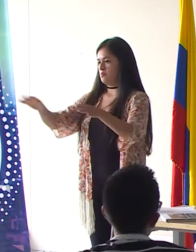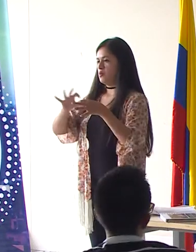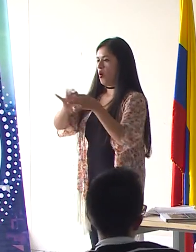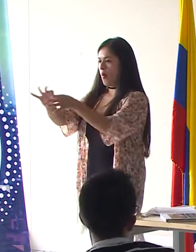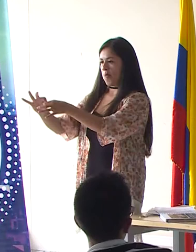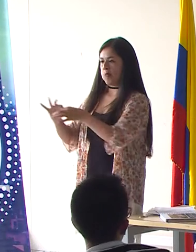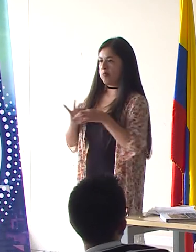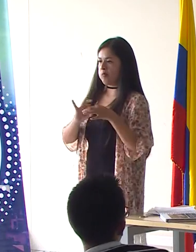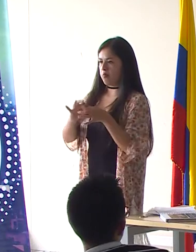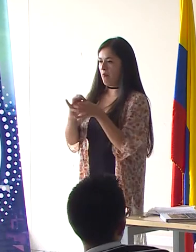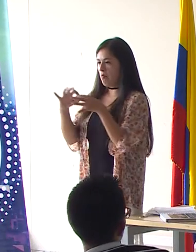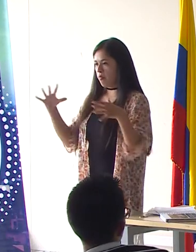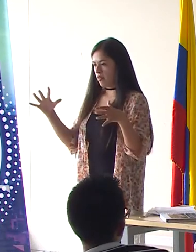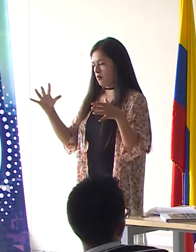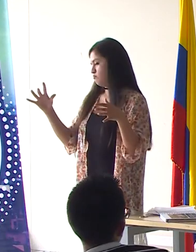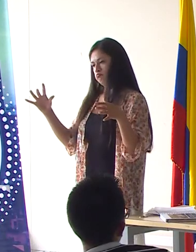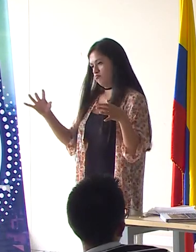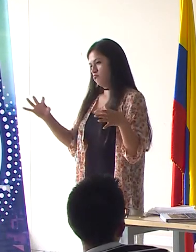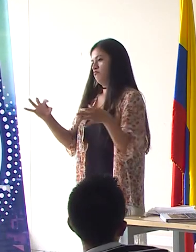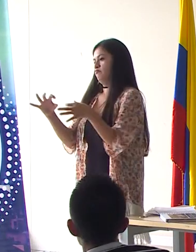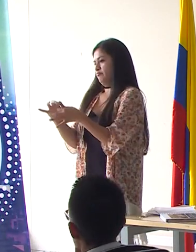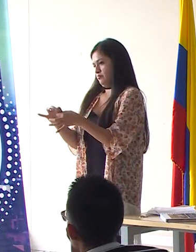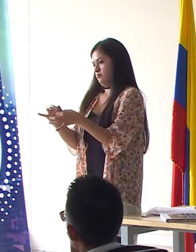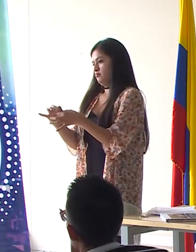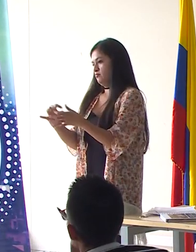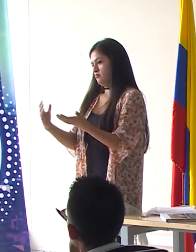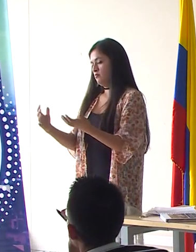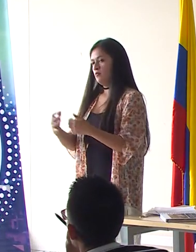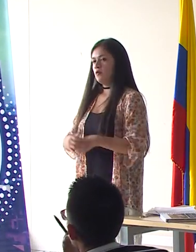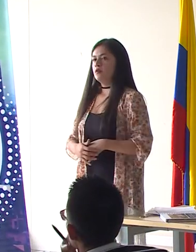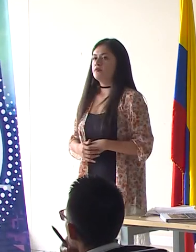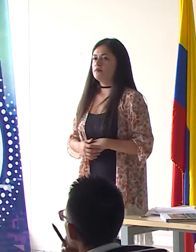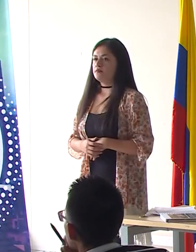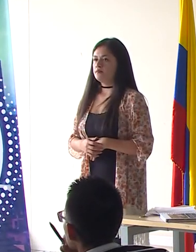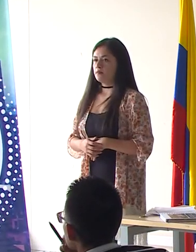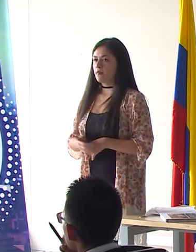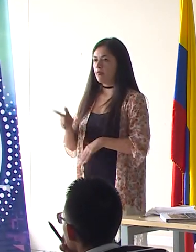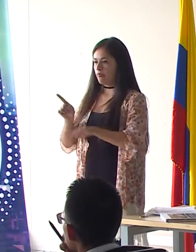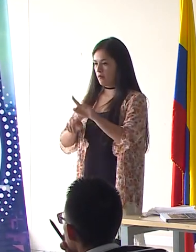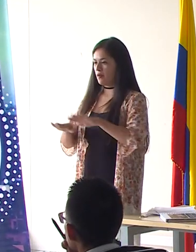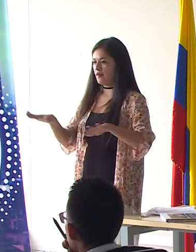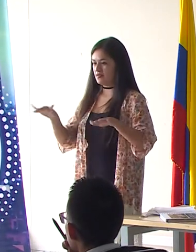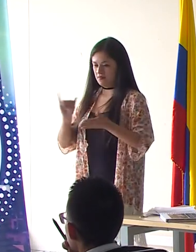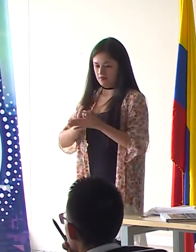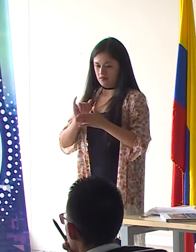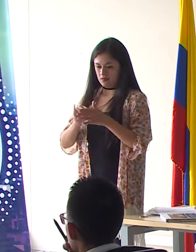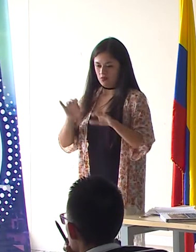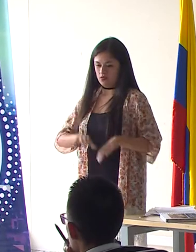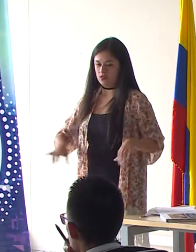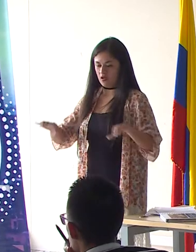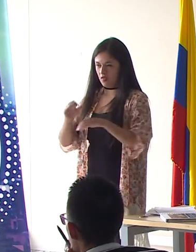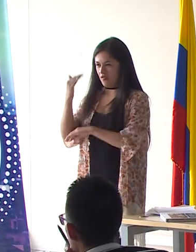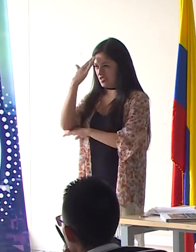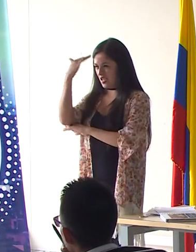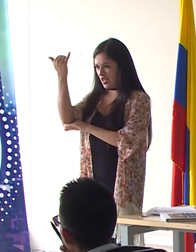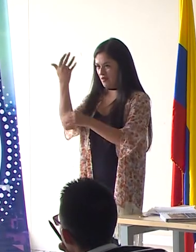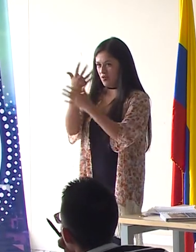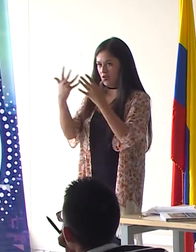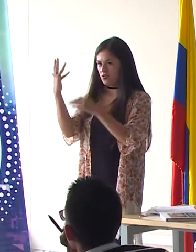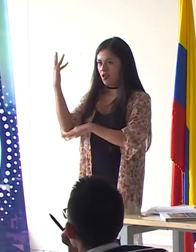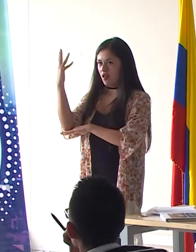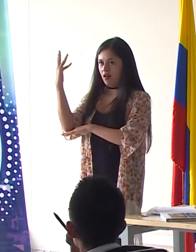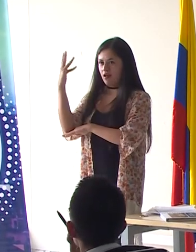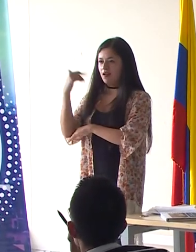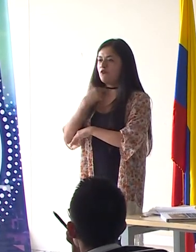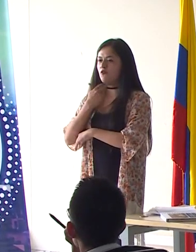que uno no lo obviamente en el ejercicio a veces en estos ejercicios académicos y por la formación y todo pues